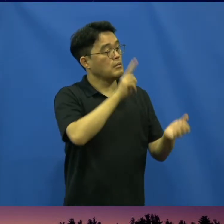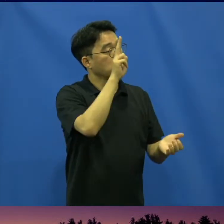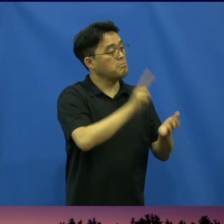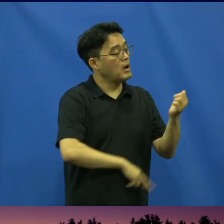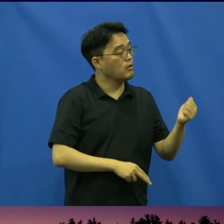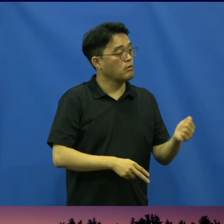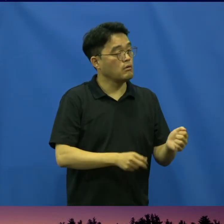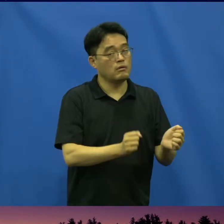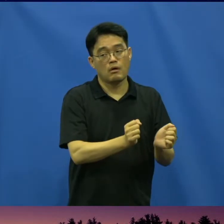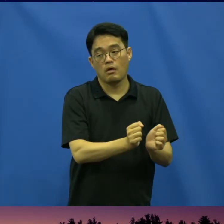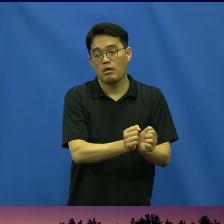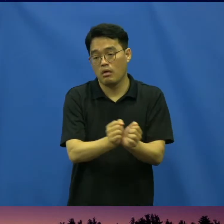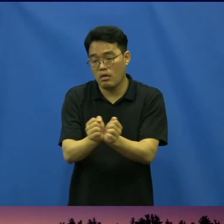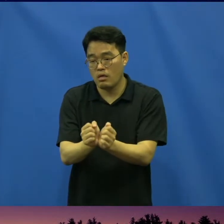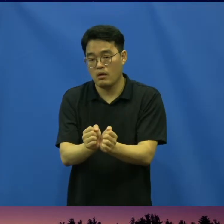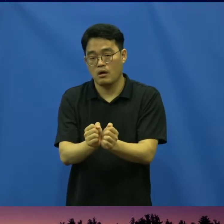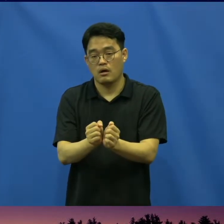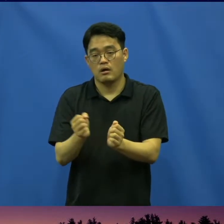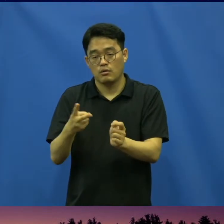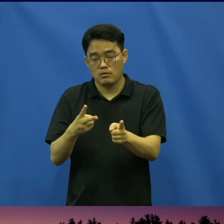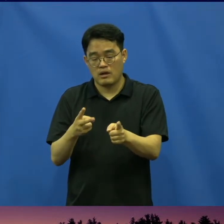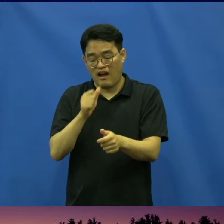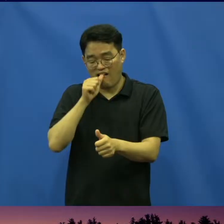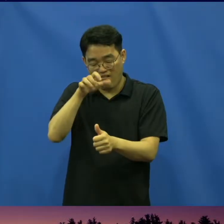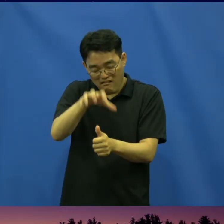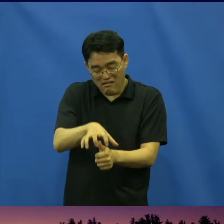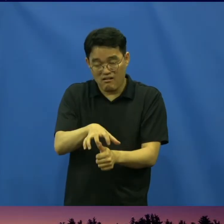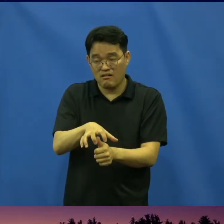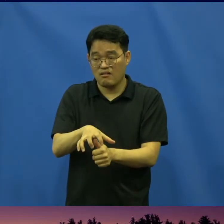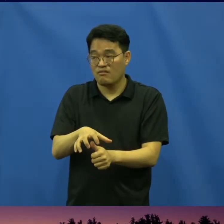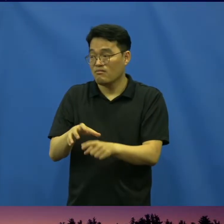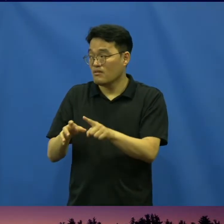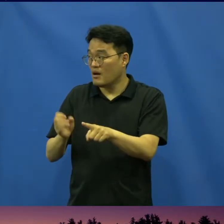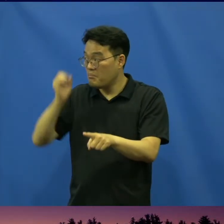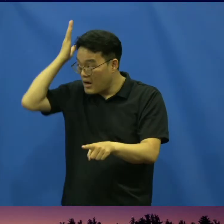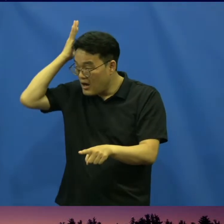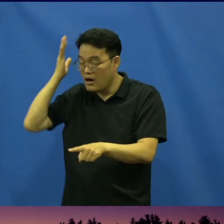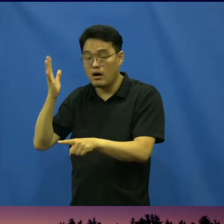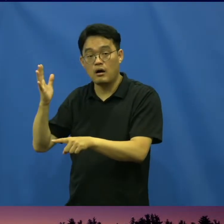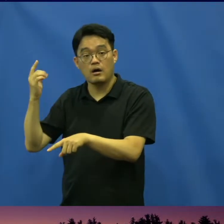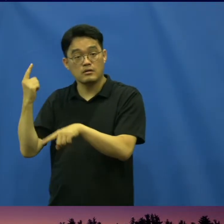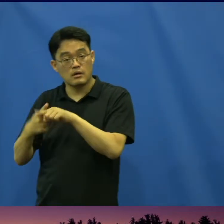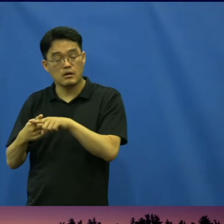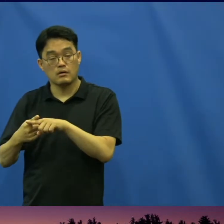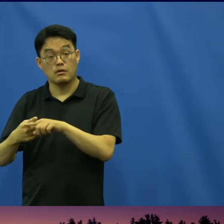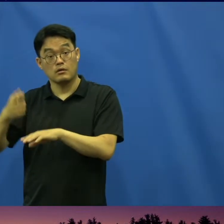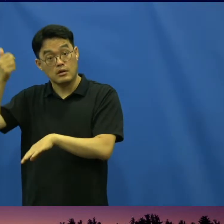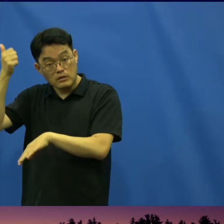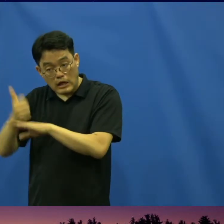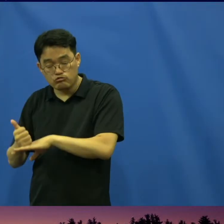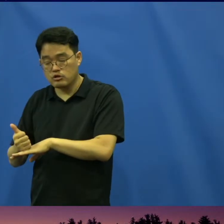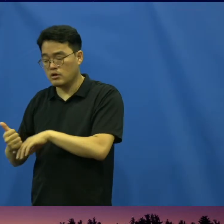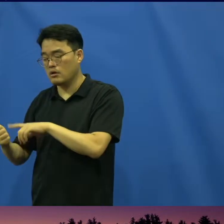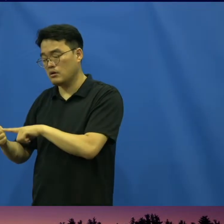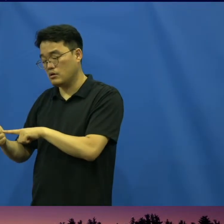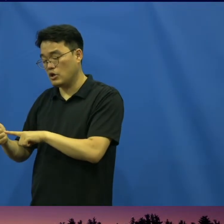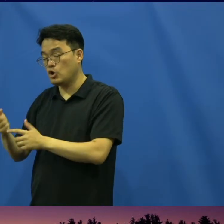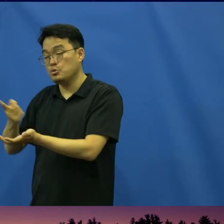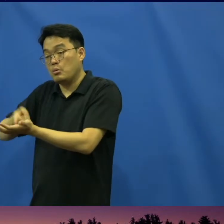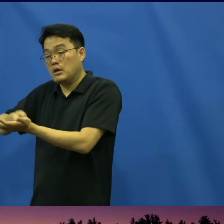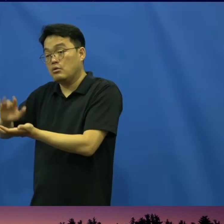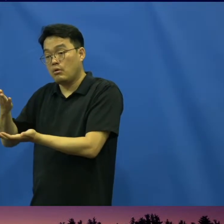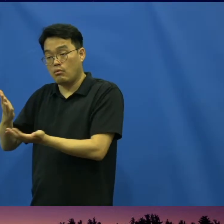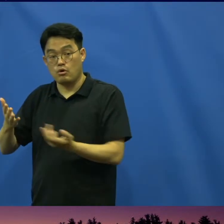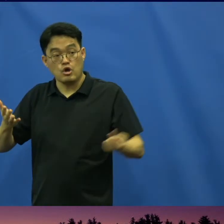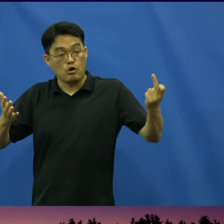구원하시려고 형들보다 나를 앞서 이곳에 보내셨습니다. 당시 한들은 나를 헤아려 하였지만 그 헤아리함을 통하여